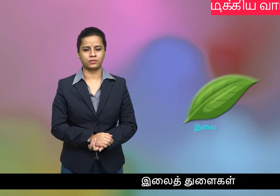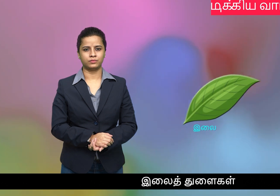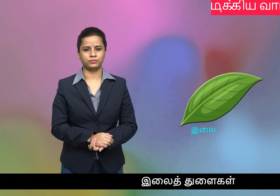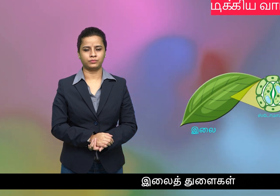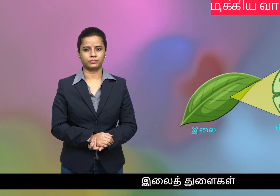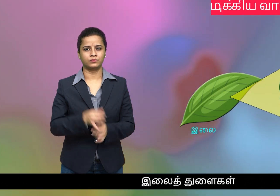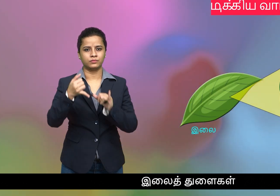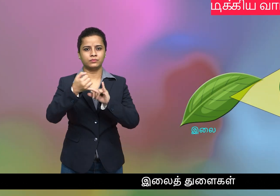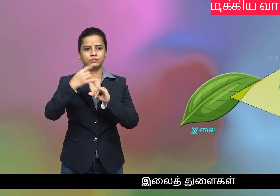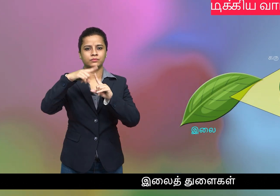இலைத்துளைகள்,